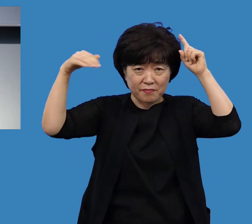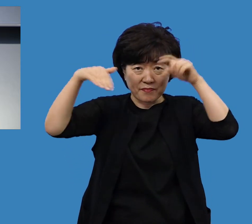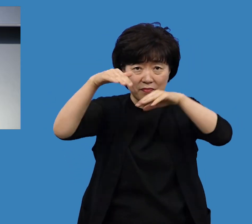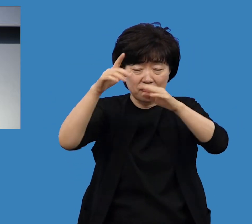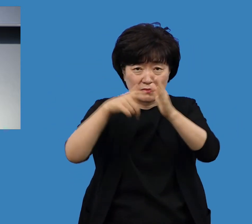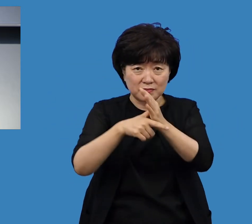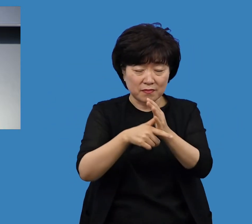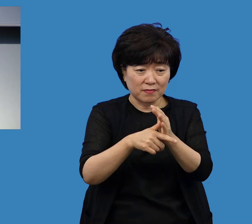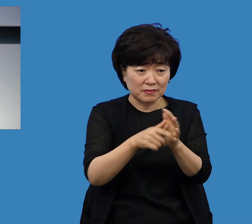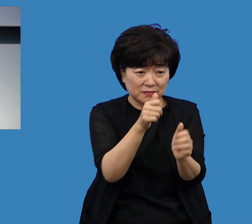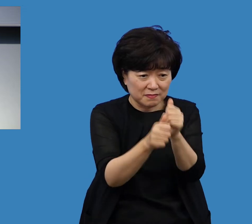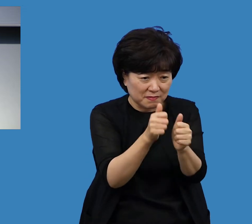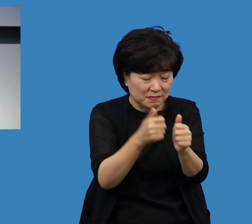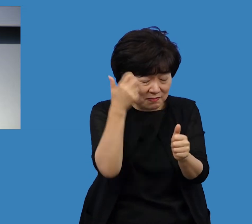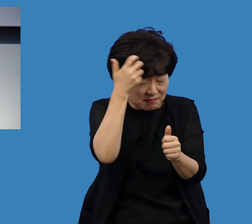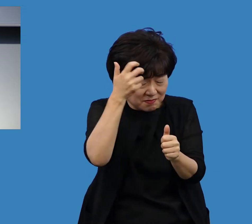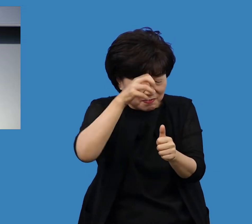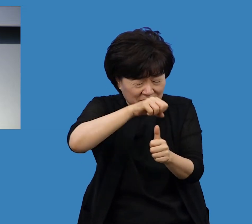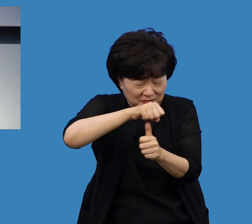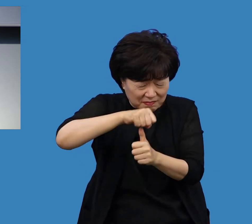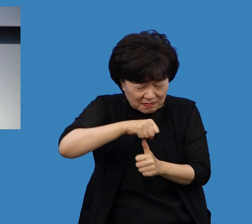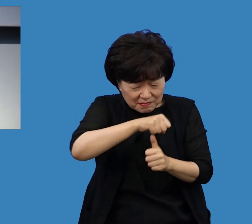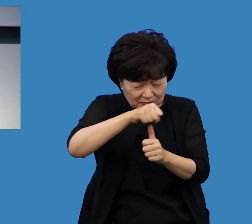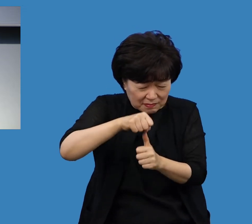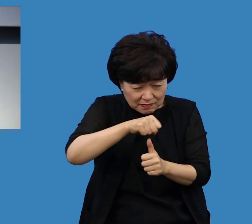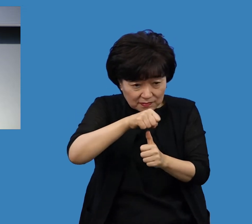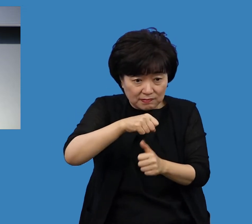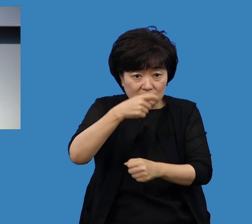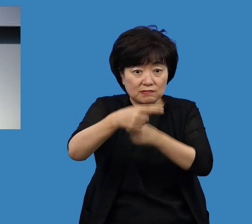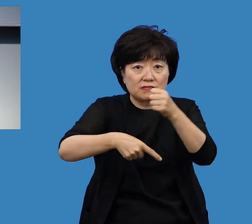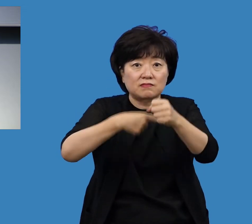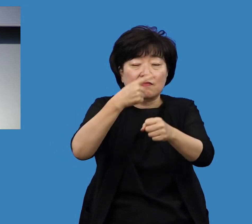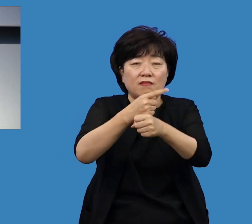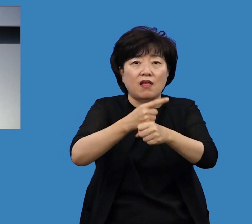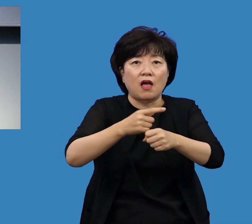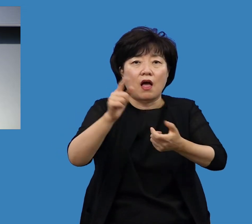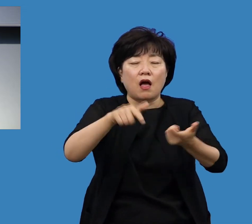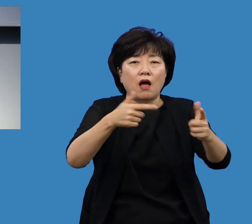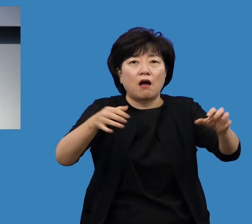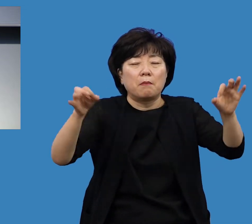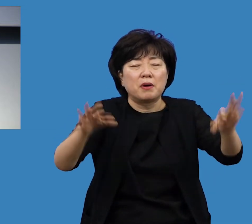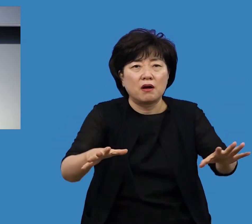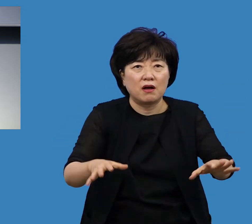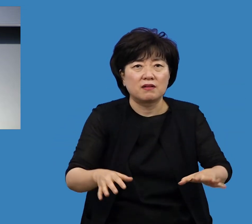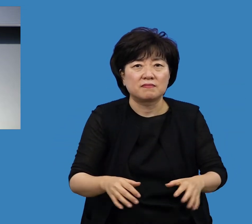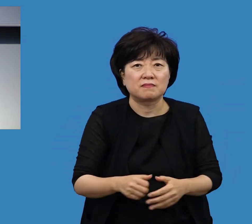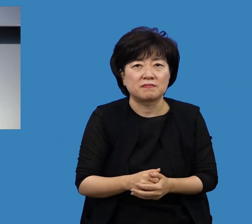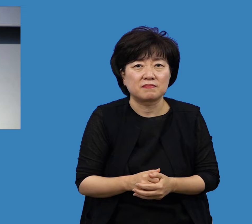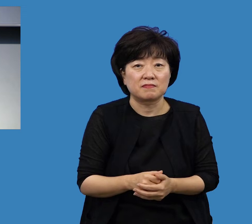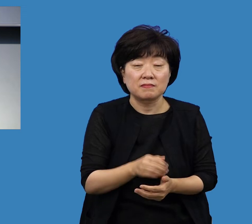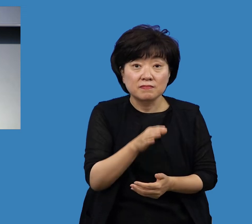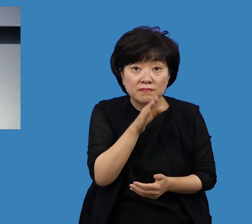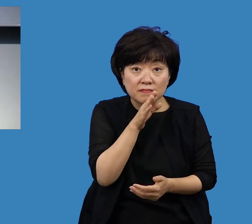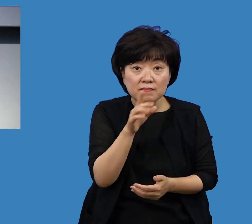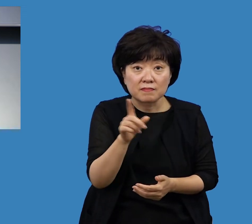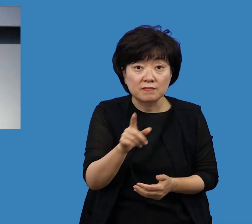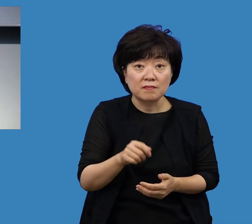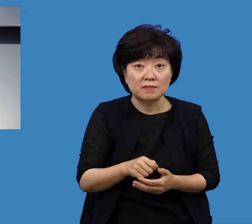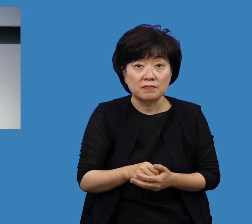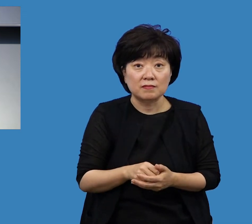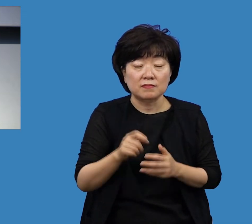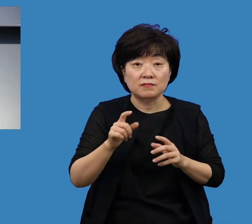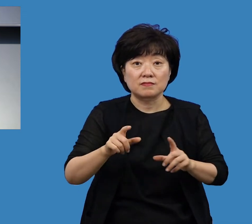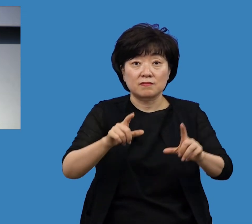영에 사로잡혔는데, 한 1년이요, 하루처럼 지나가더라고. 1년이 하루처럼 지나가고, 실제로 어땠냐면, 그날이